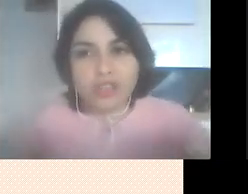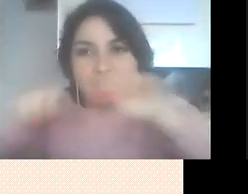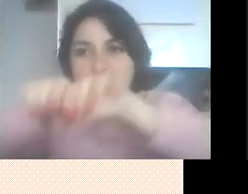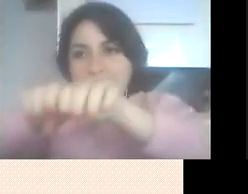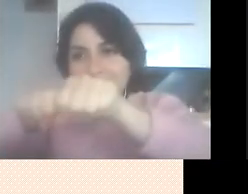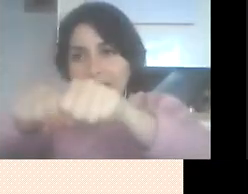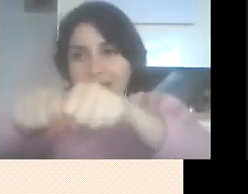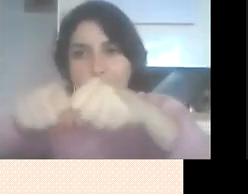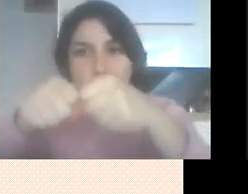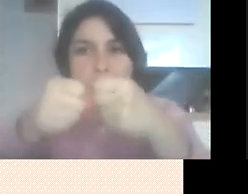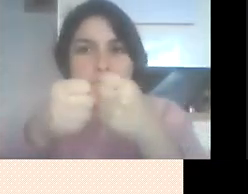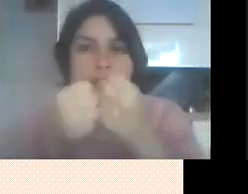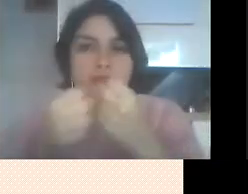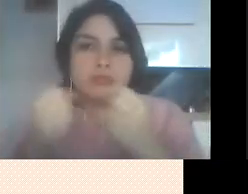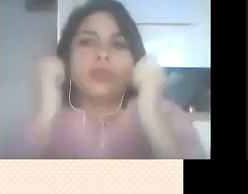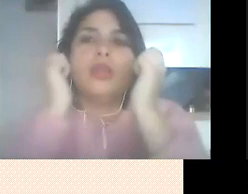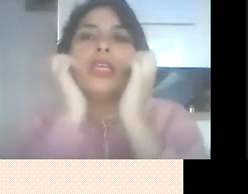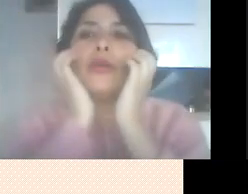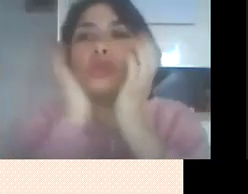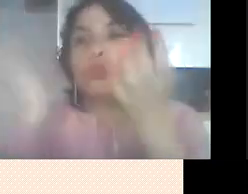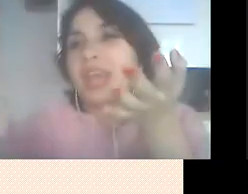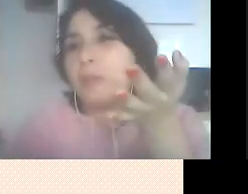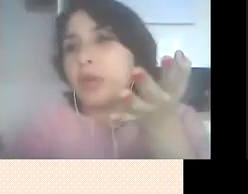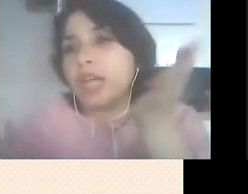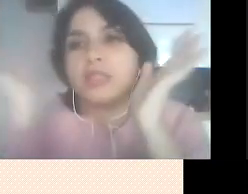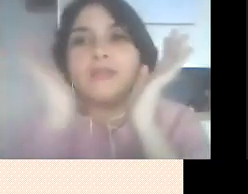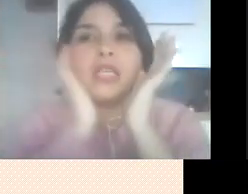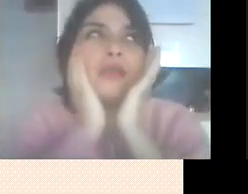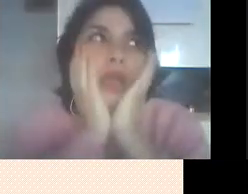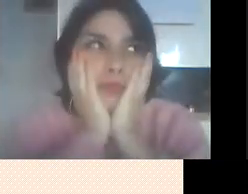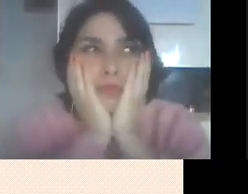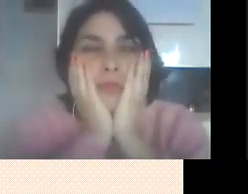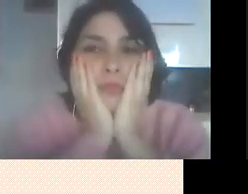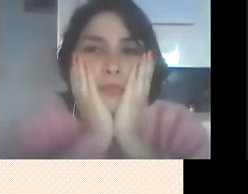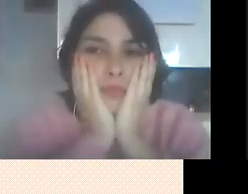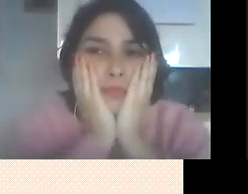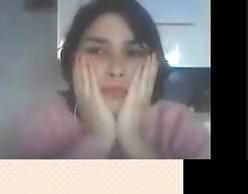Cualquier cosa, que yo la haga así, mira, que la pueda doblar. Incluso tú tienes puestas cosas flexibles.